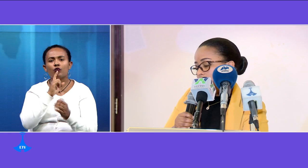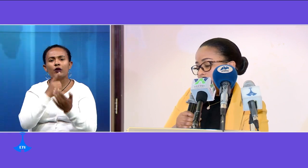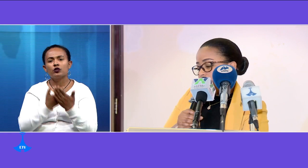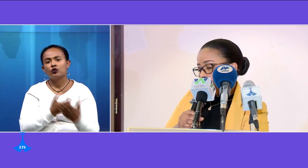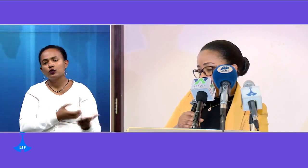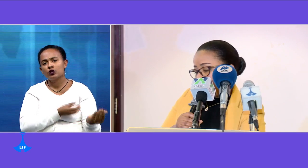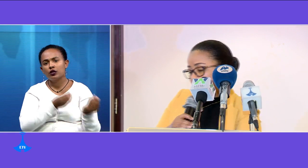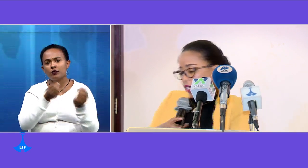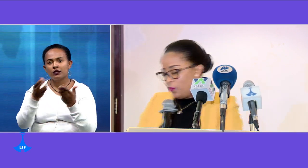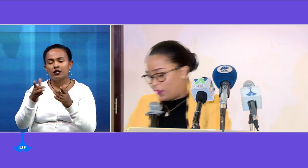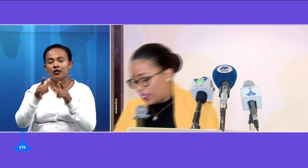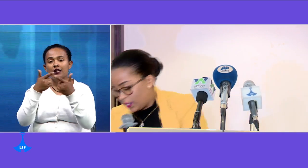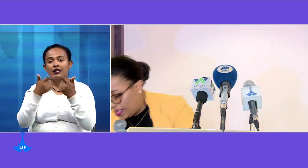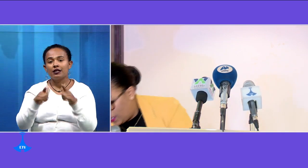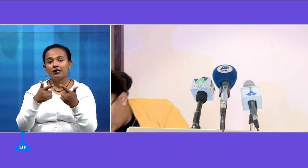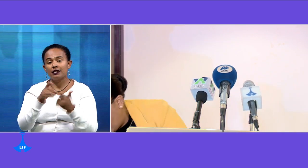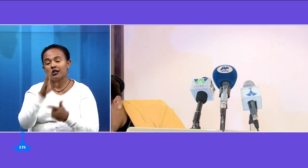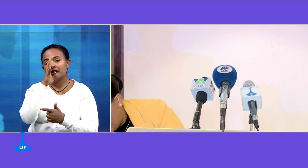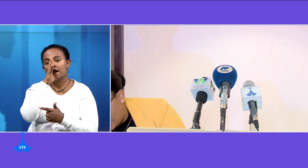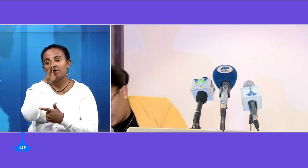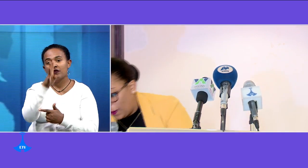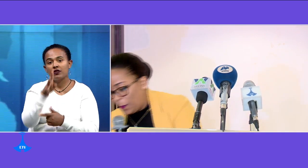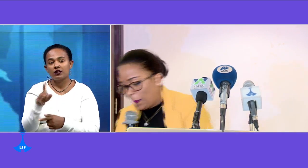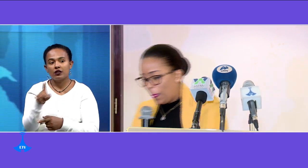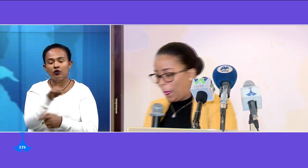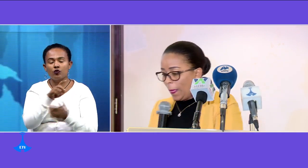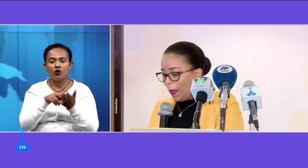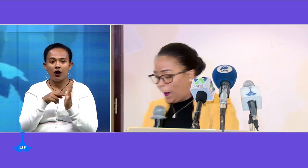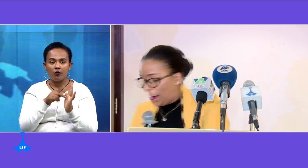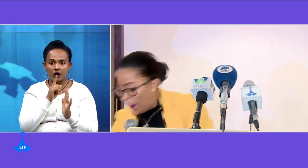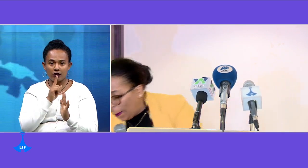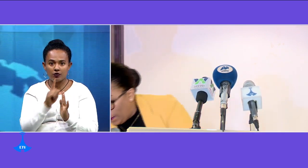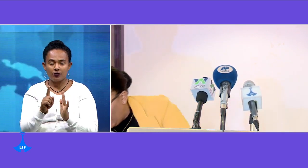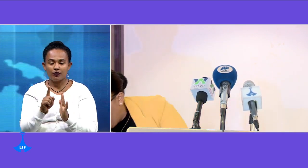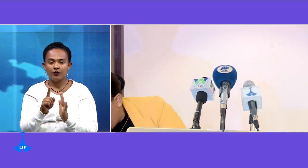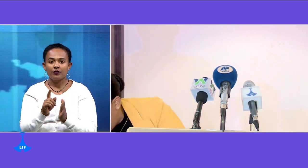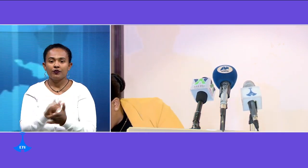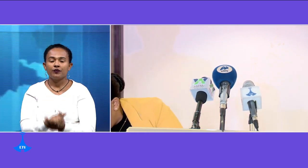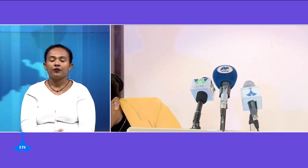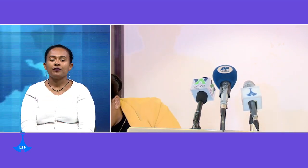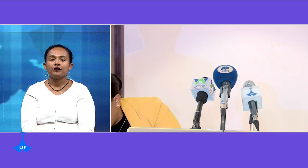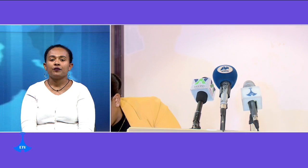ለመስጠት እድል የሚፈጥር ይሆናል ማለት ነው።